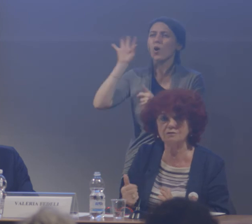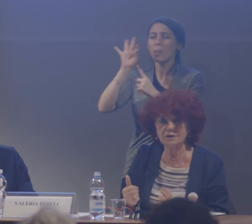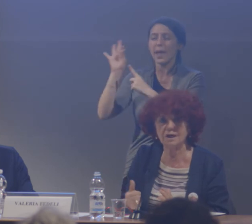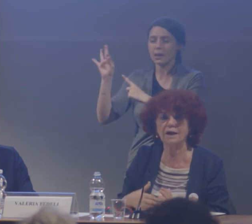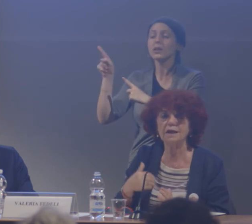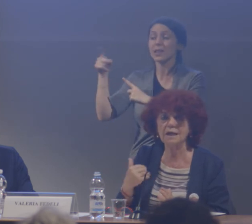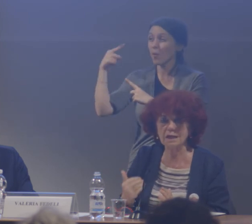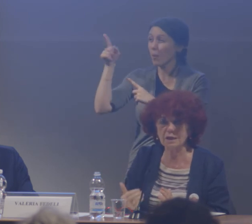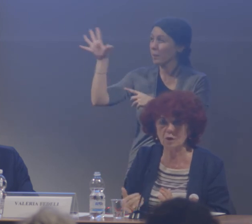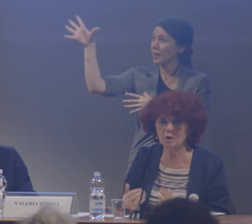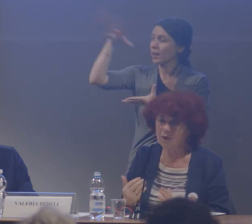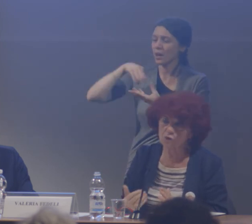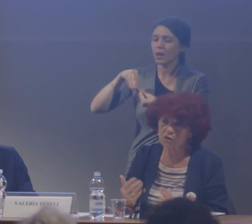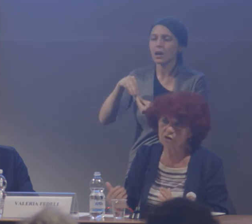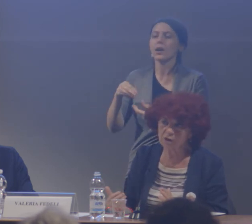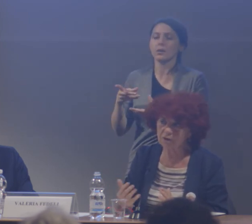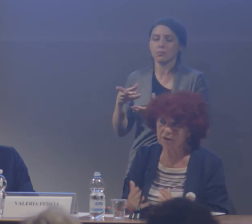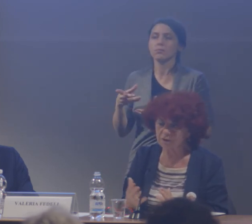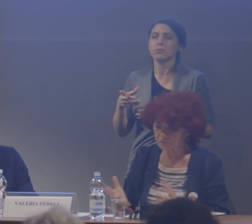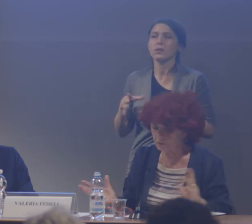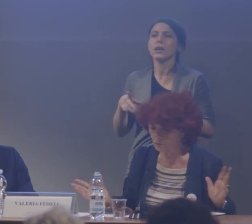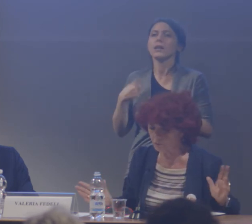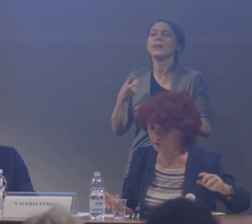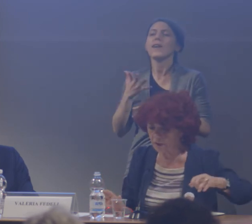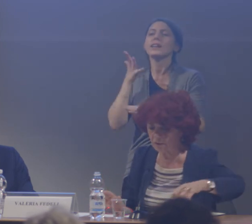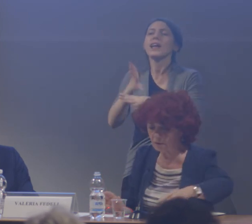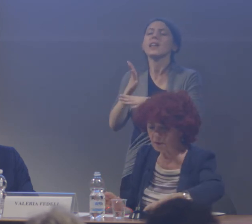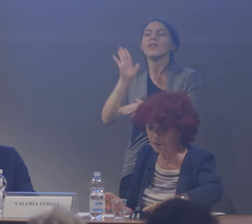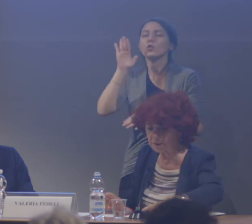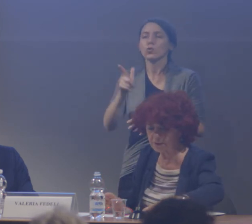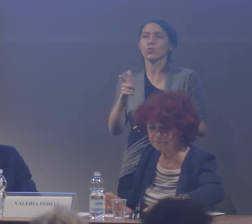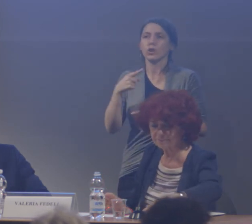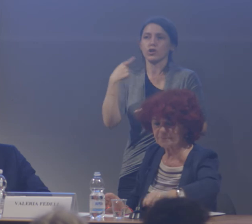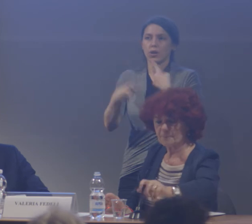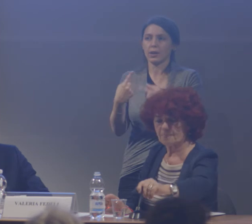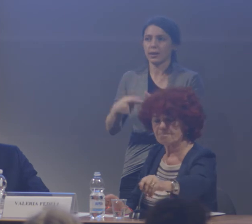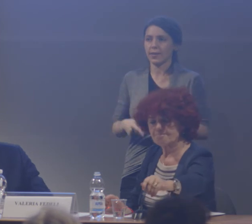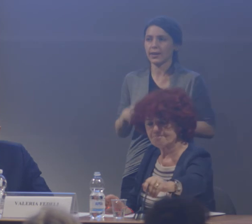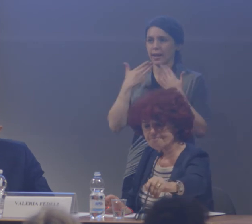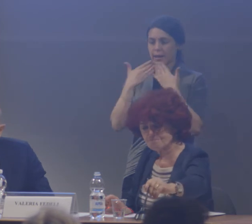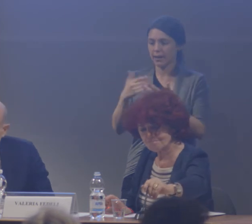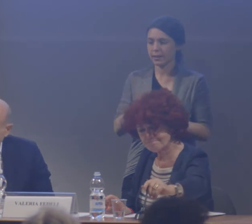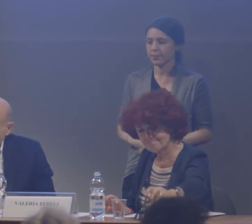devono diventare la nostra scelta di intervento quotidiano. Grazie.